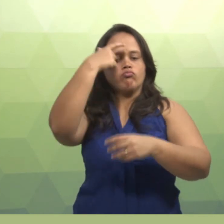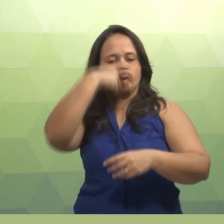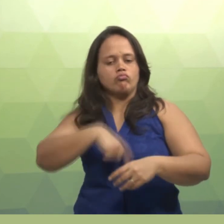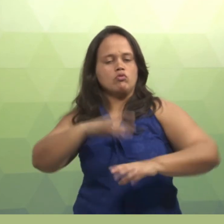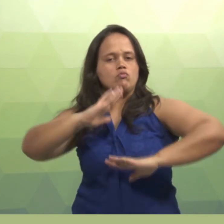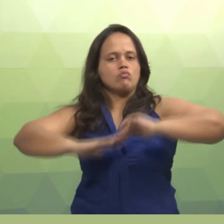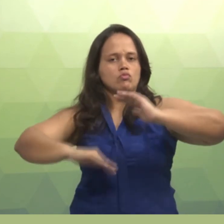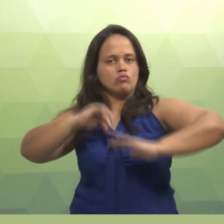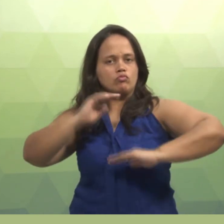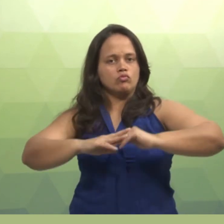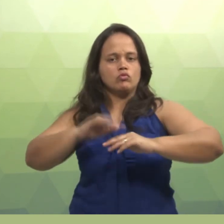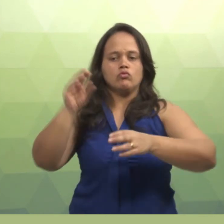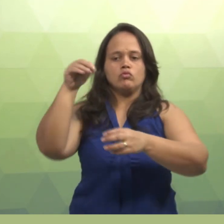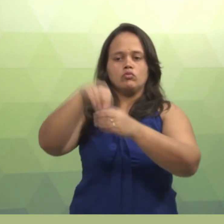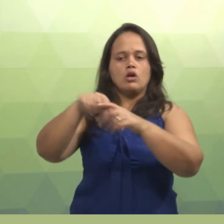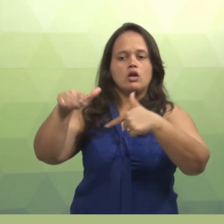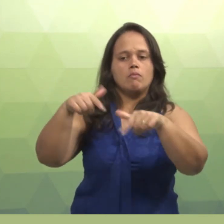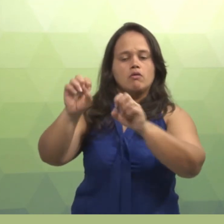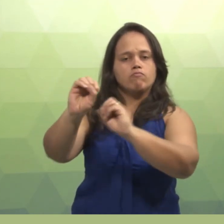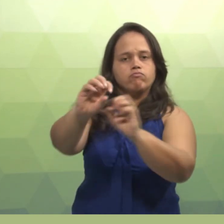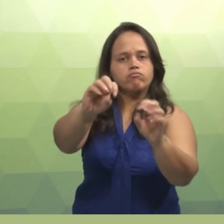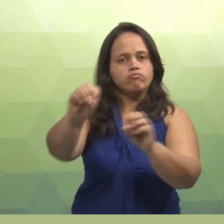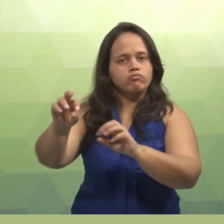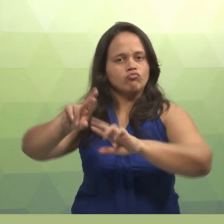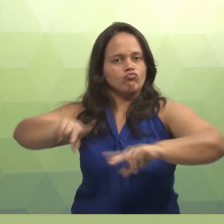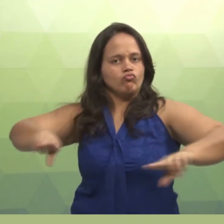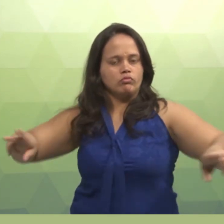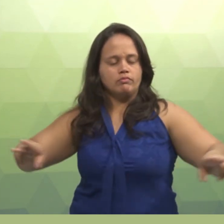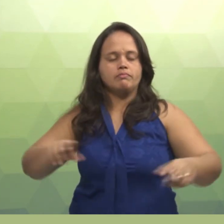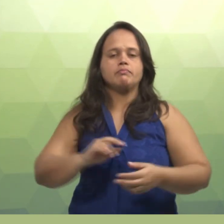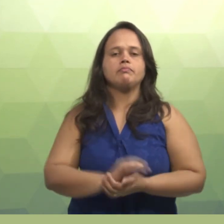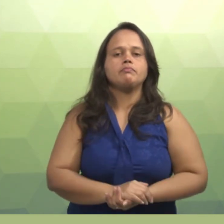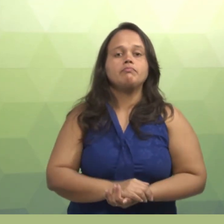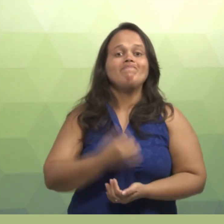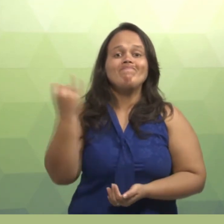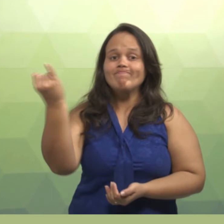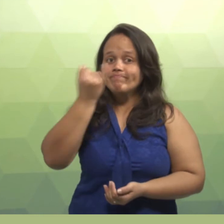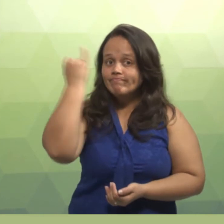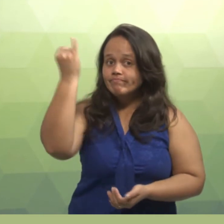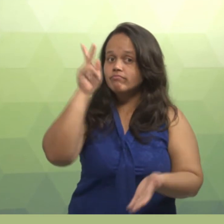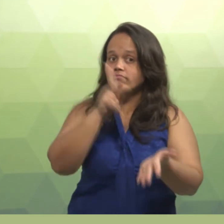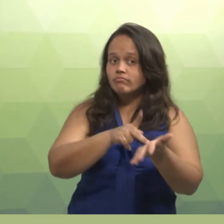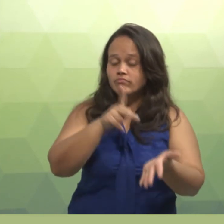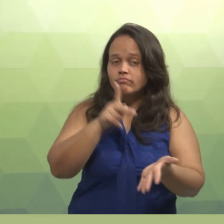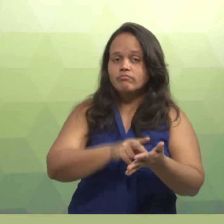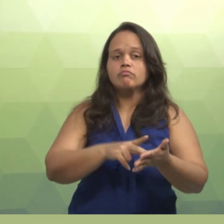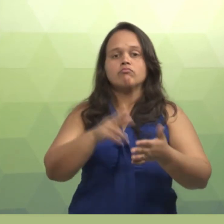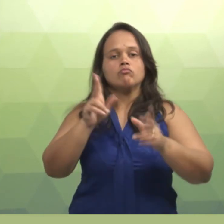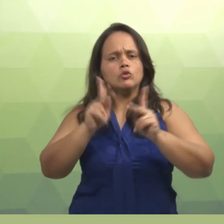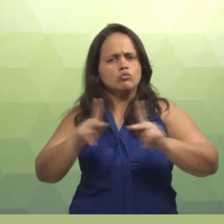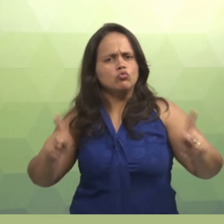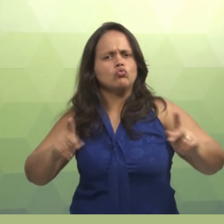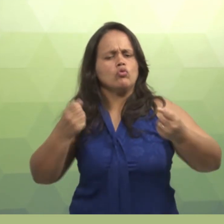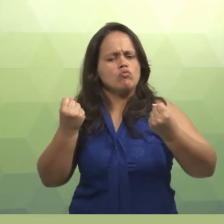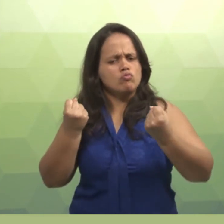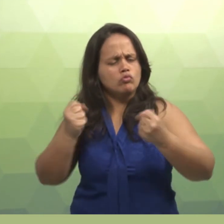diversas funções. É de fundamental importância que o professor envie esforços para assegurar a aprendizagem dos